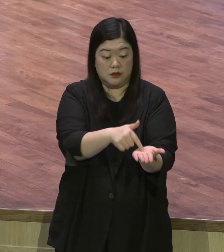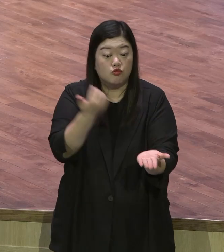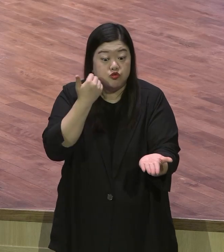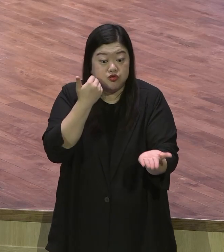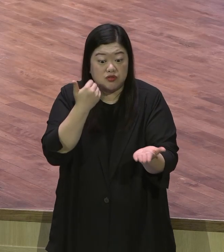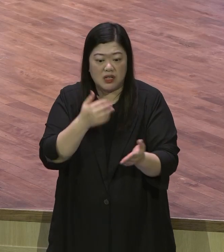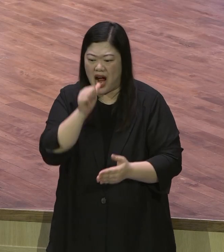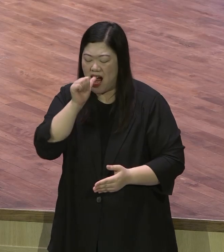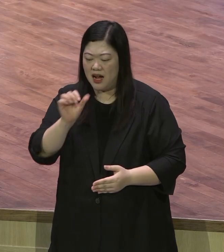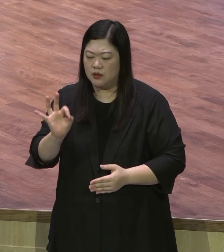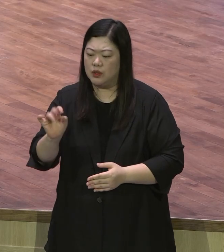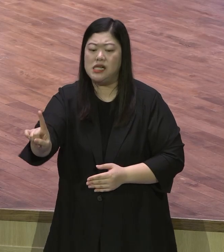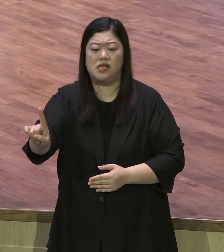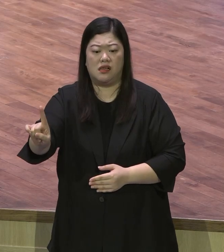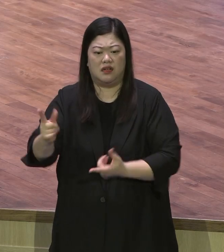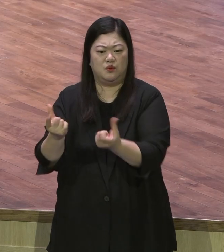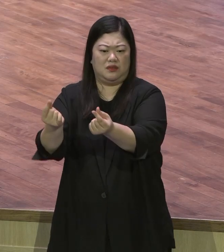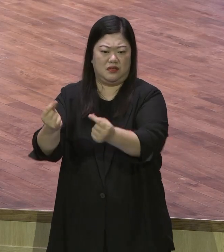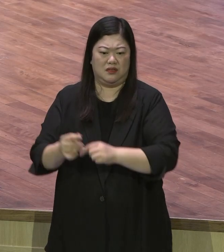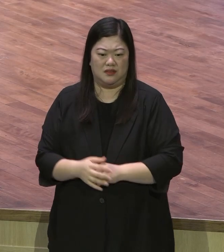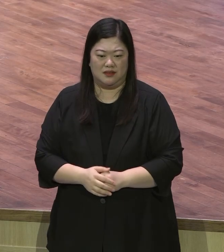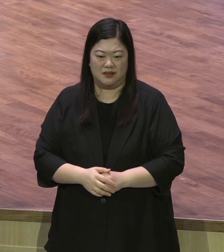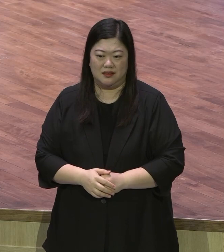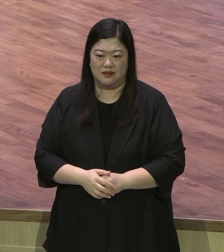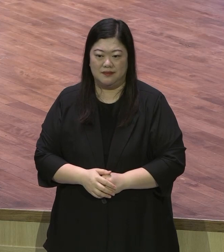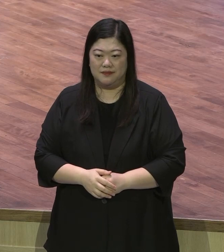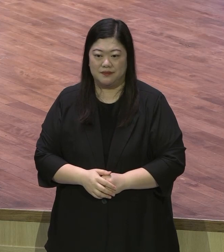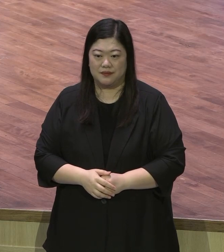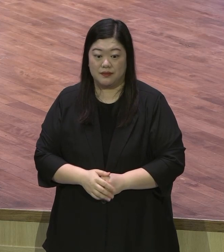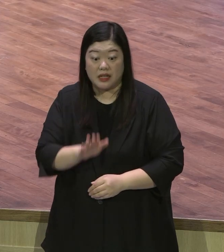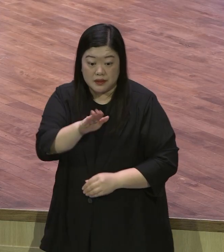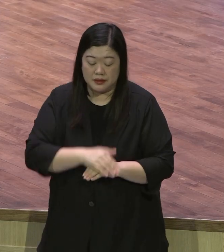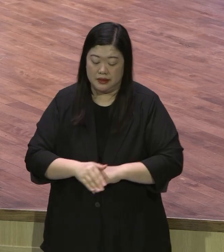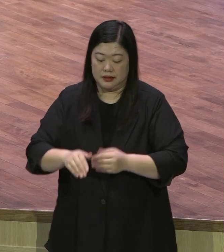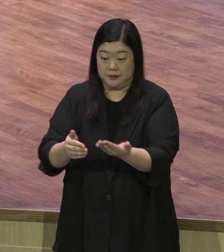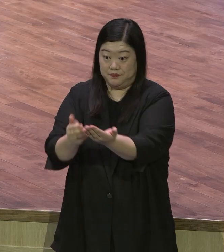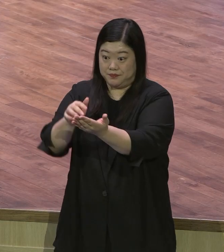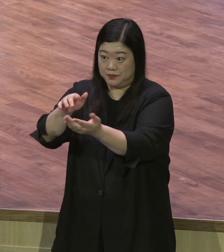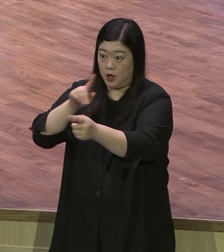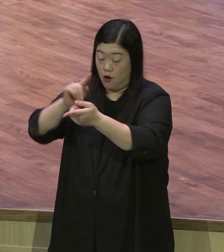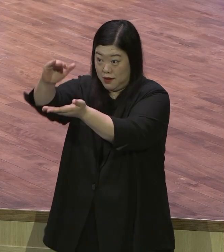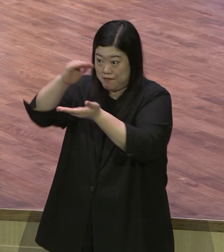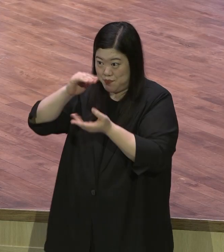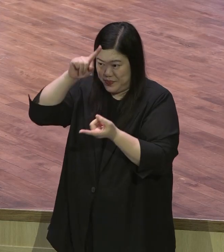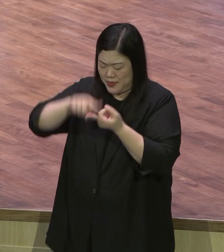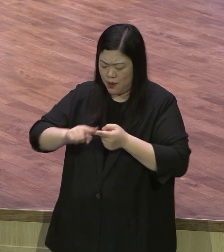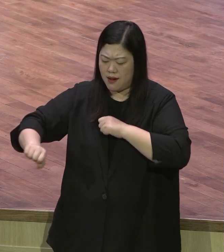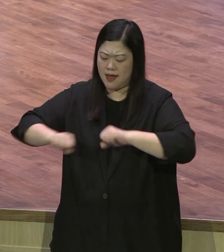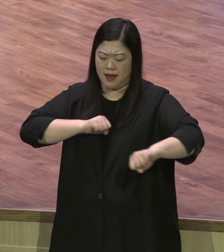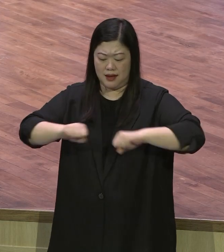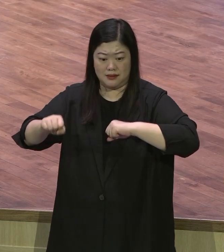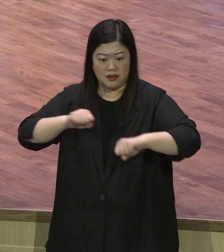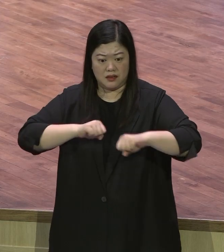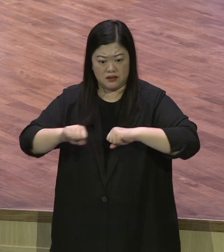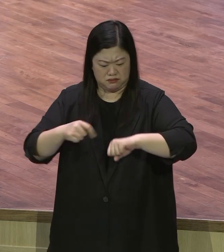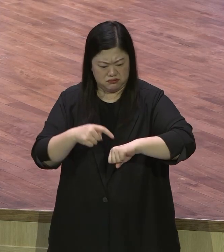자, 그렇다면 말씀을 온전히 실행하는 자로 나갈 때 나간다가 무슨 말이냐? 본문에 보면 우리의